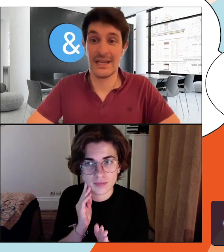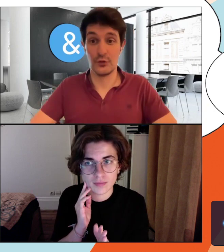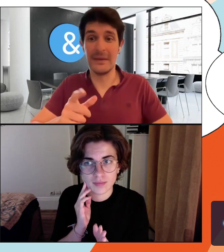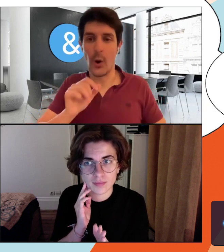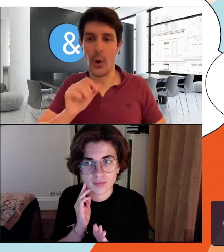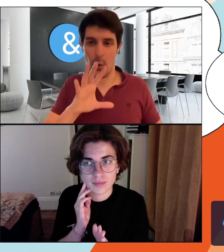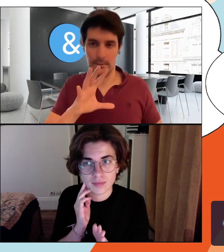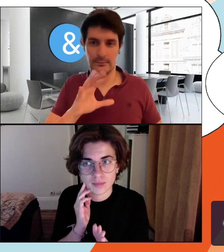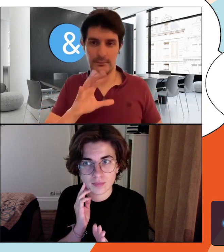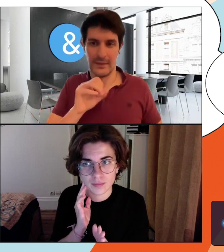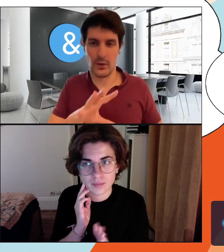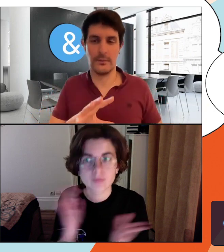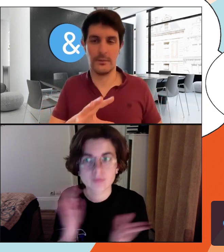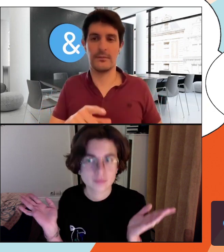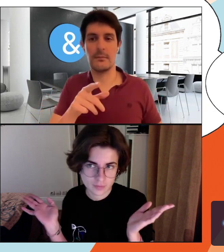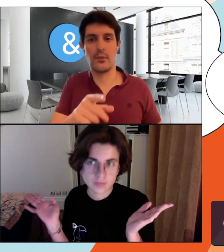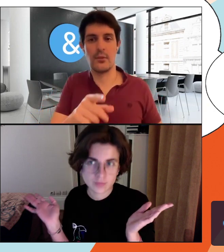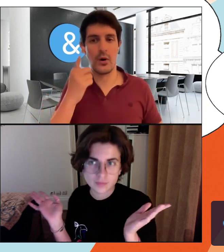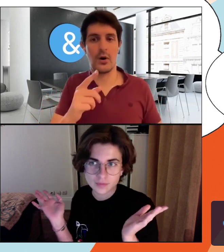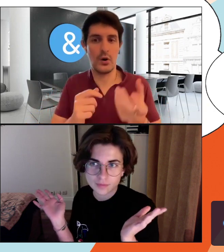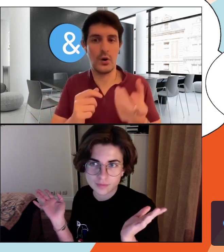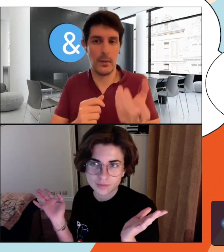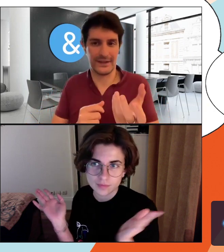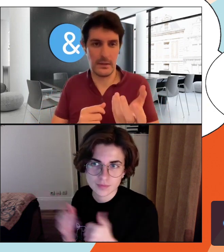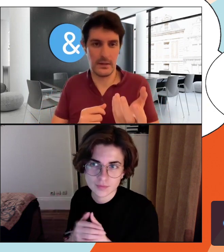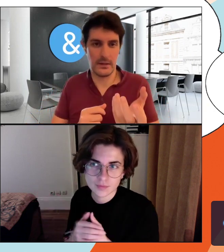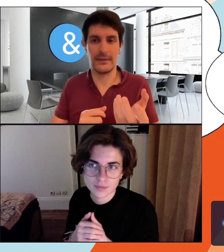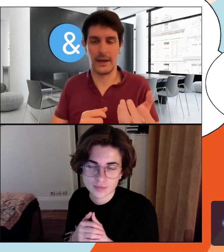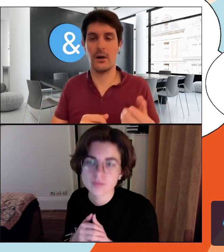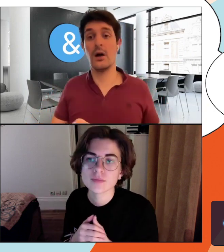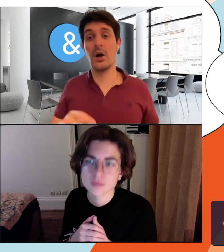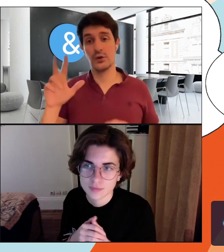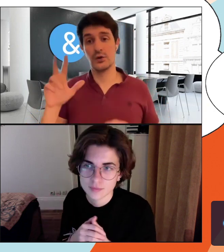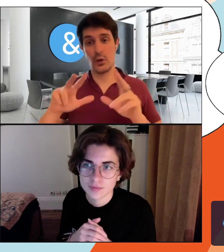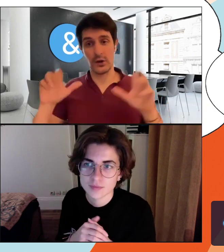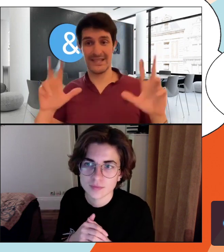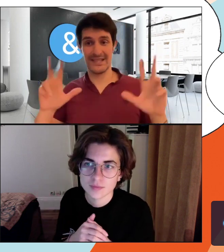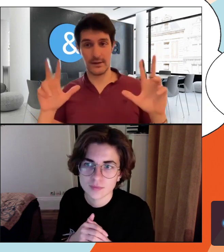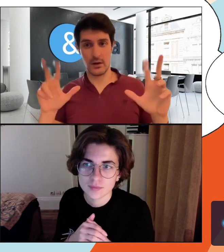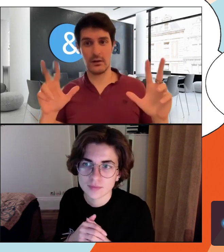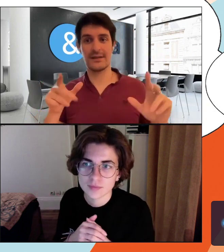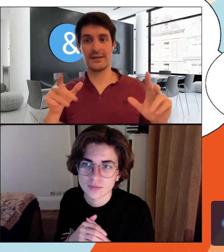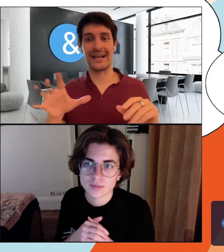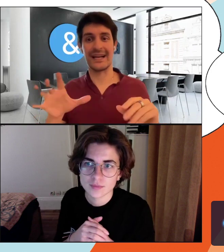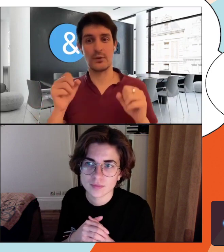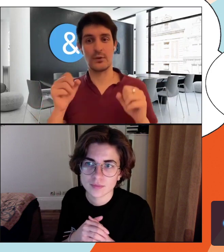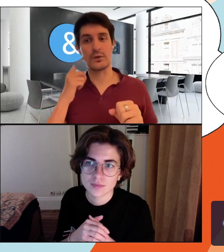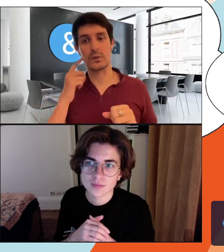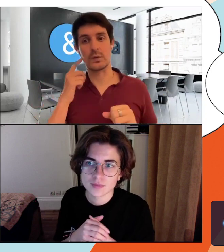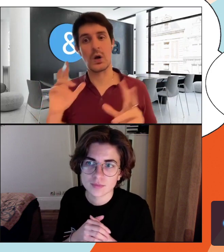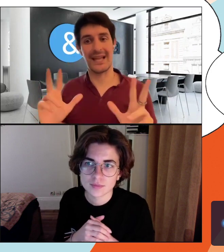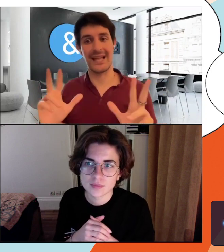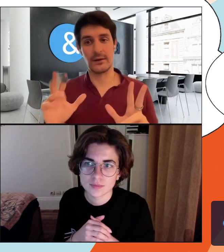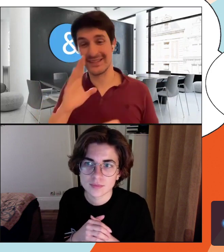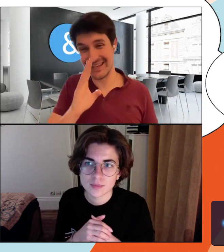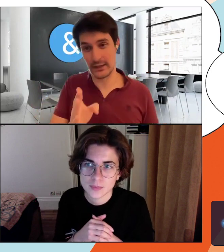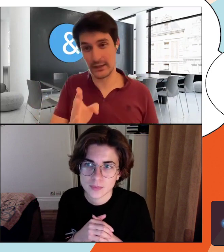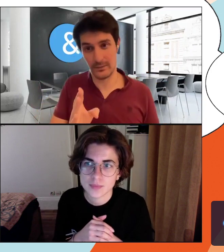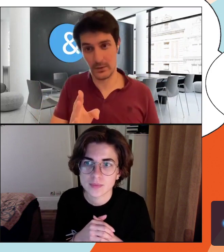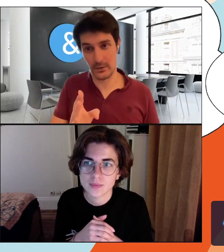Micro pour le portable, d'accord? Sur ordinateur, ça capture le son de l'ordinateur